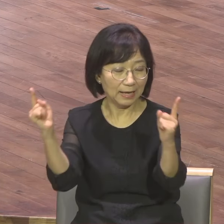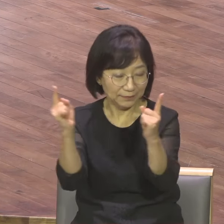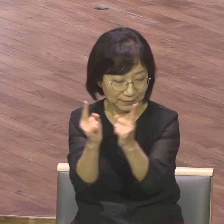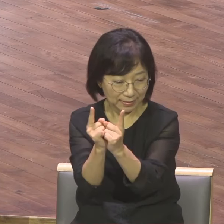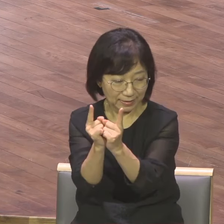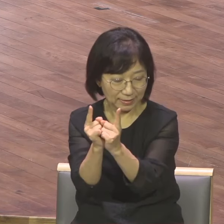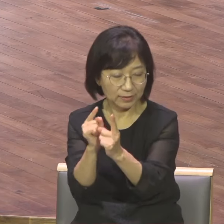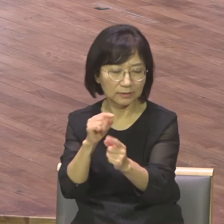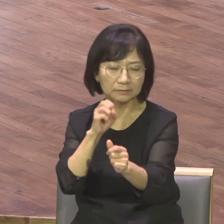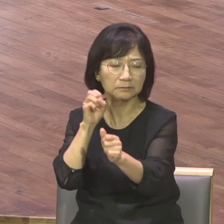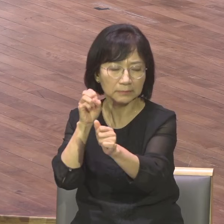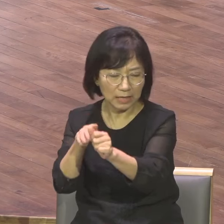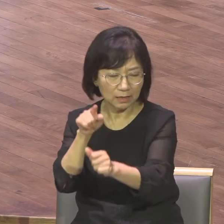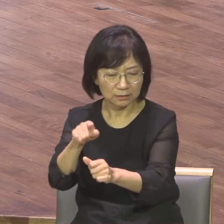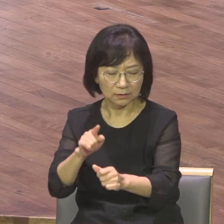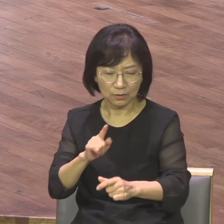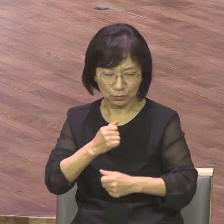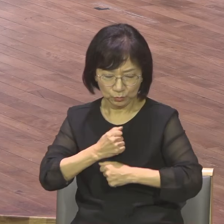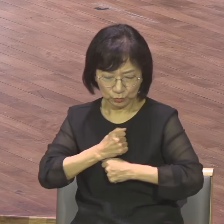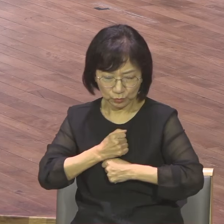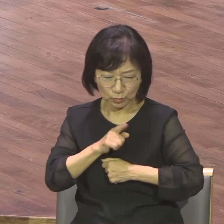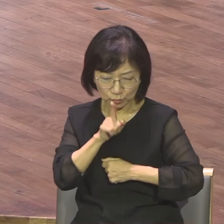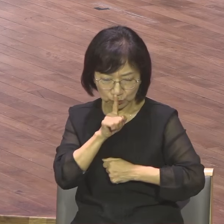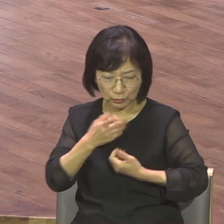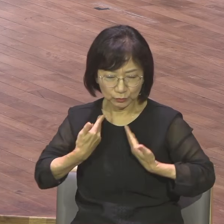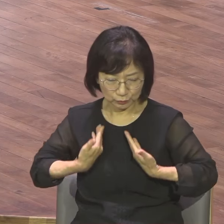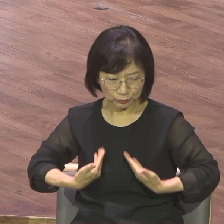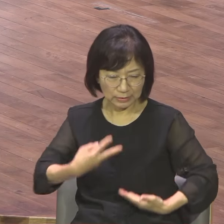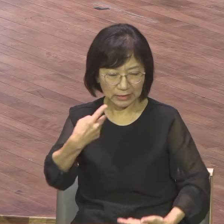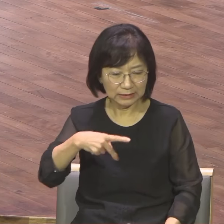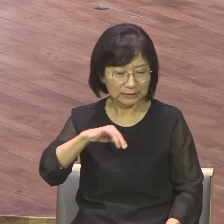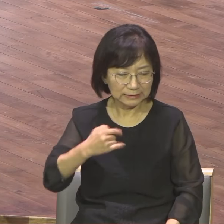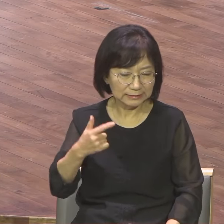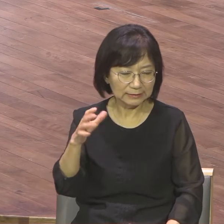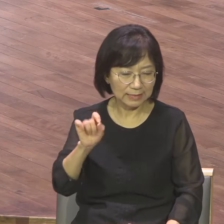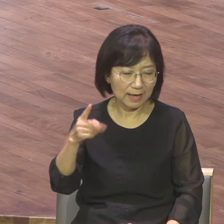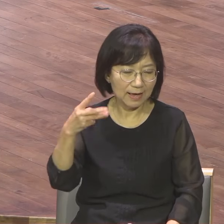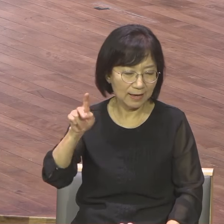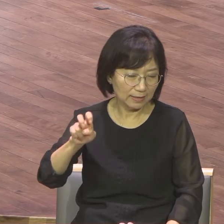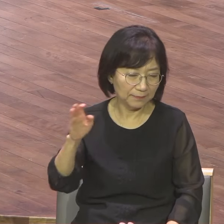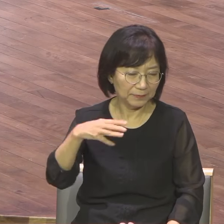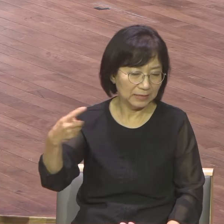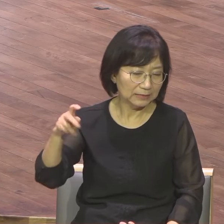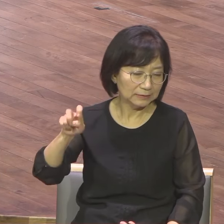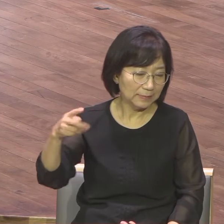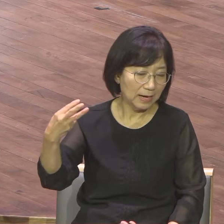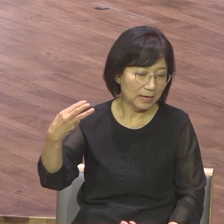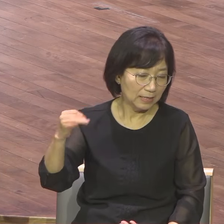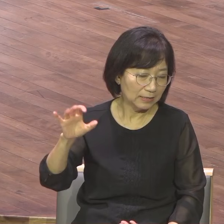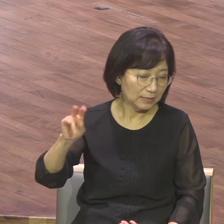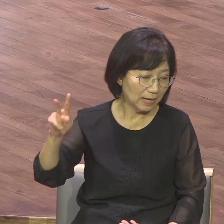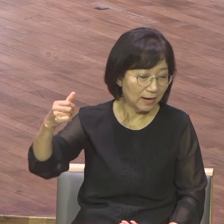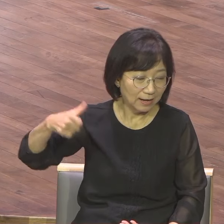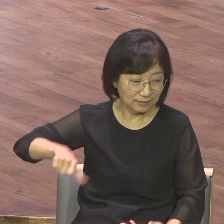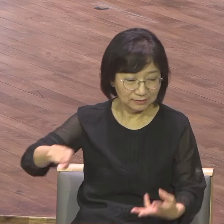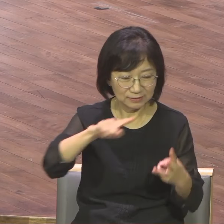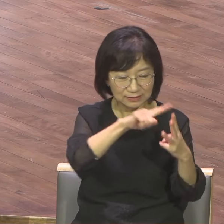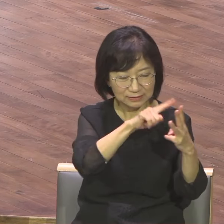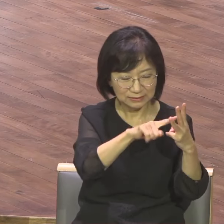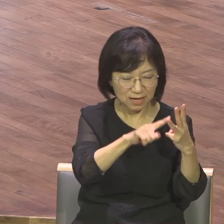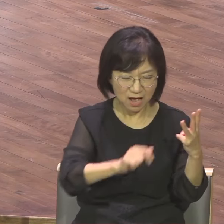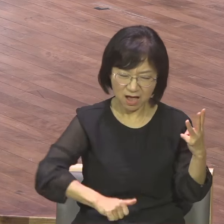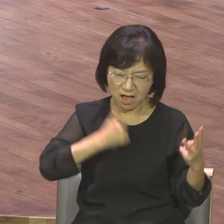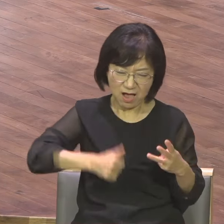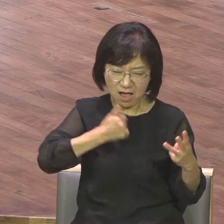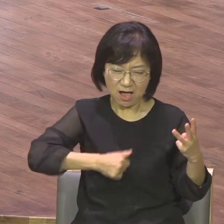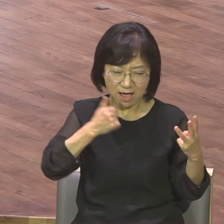만나 그에게 이르기를 너는 삼가며 조용하라. 느신과 아람과 느말리아의 아들이 심히